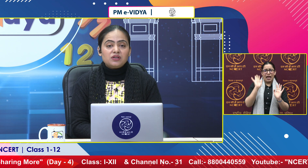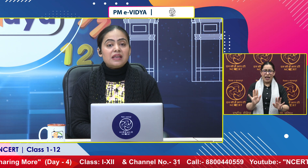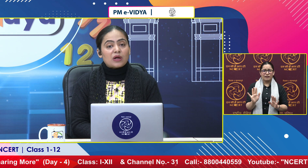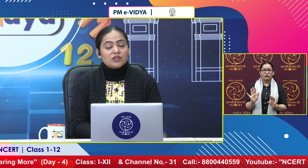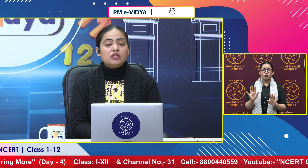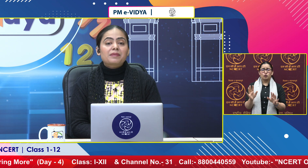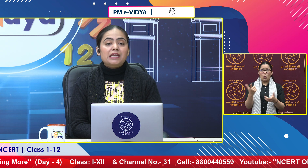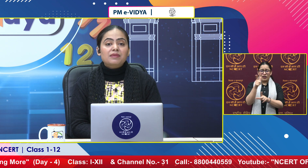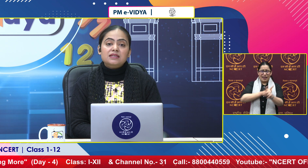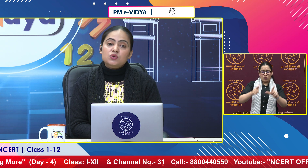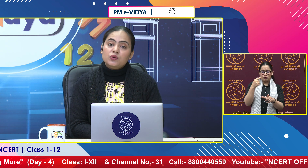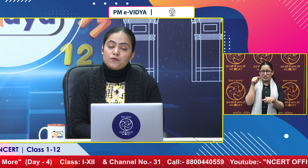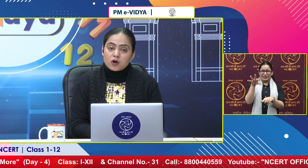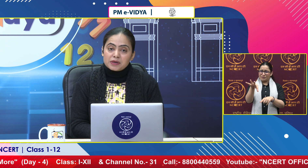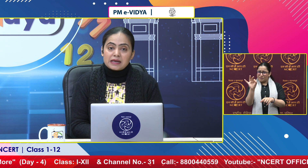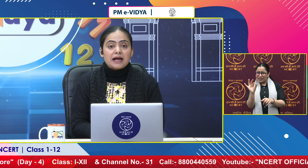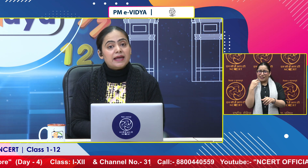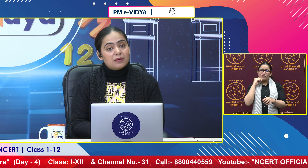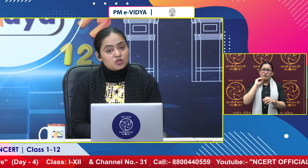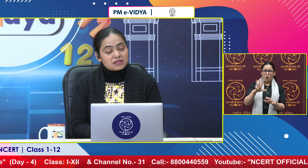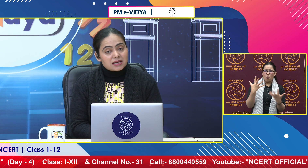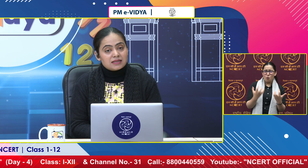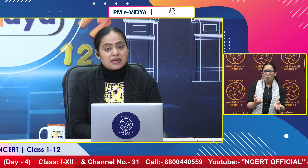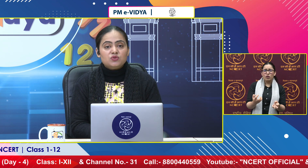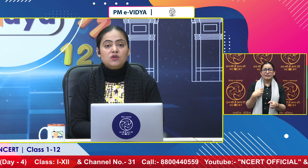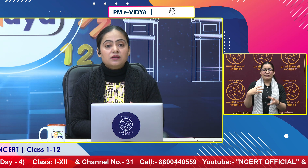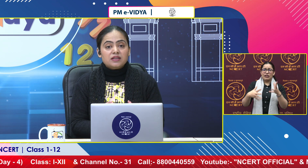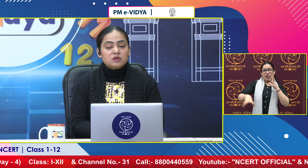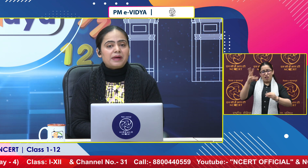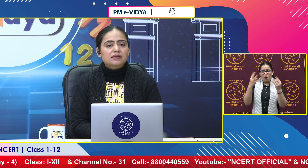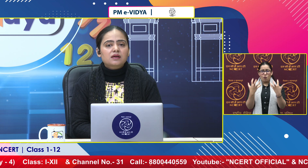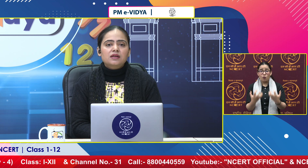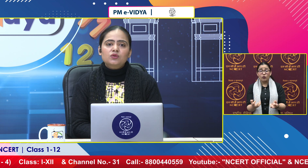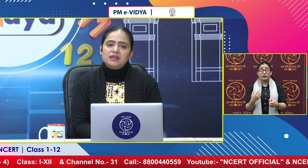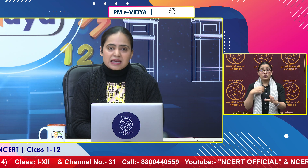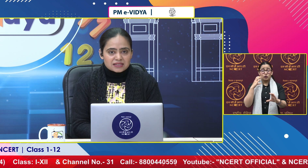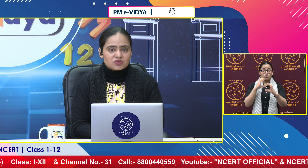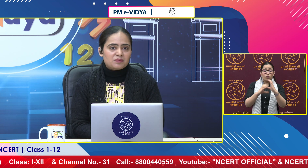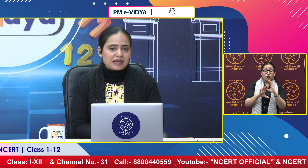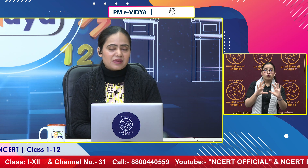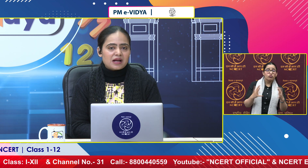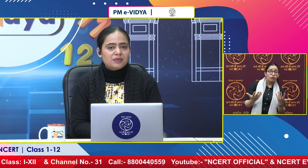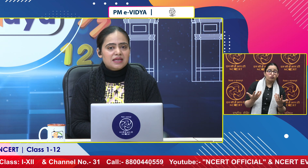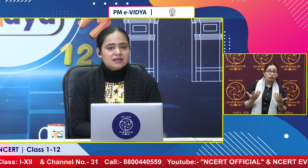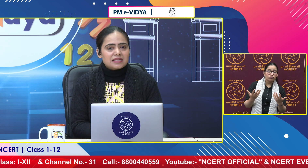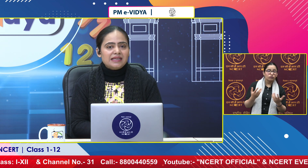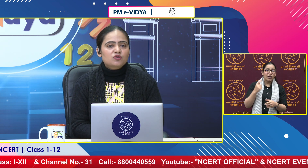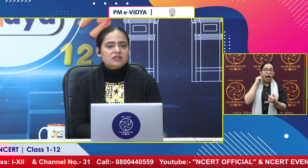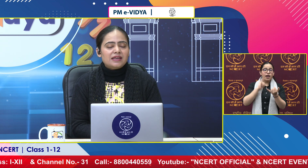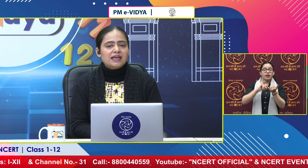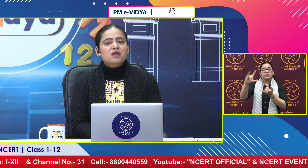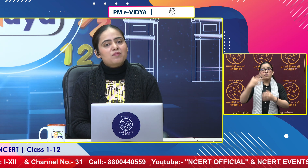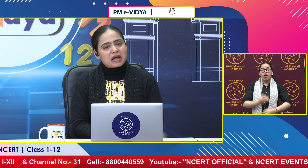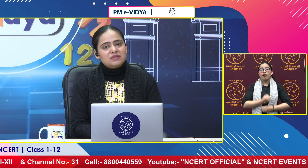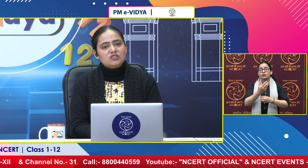कोई पर्टिकुलर लैंग्वेज के बारे में किसी को इन्फॉर्म करना है या मुझे सीखनी है, उसके कॉन्टेक्स्ट में बात करनी है, तो कैसे उसके बारे में हम साइन